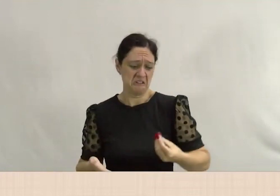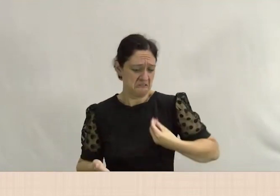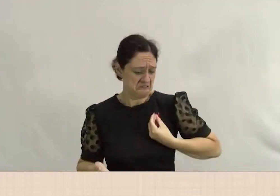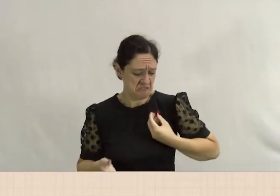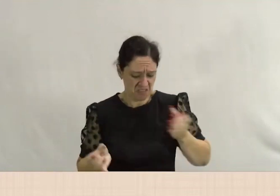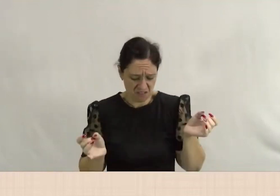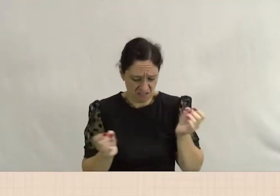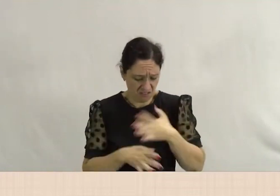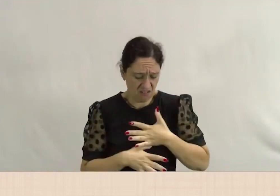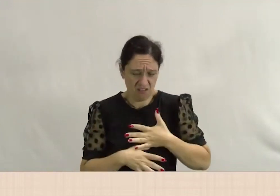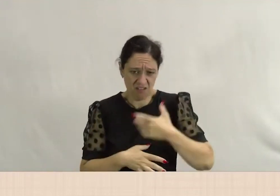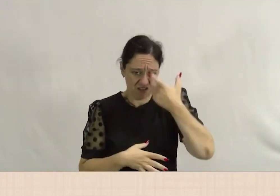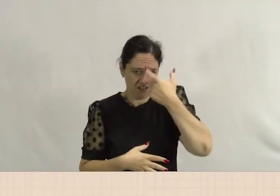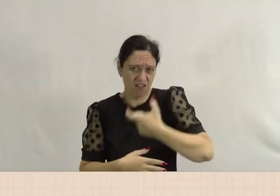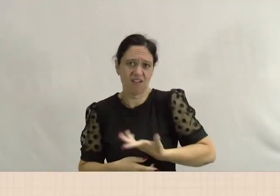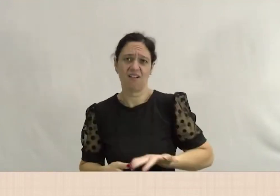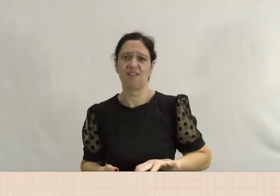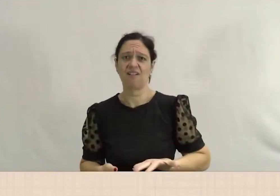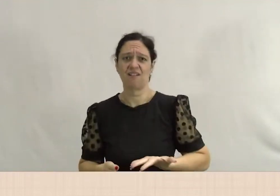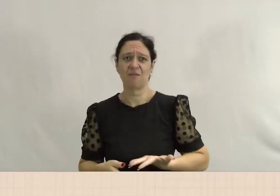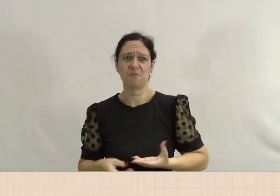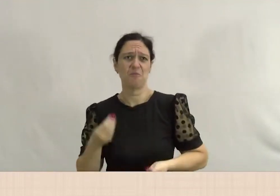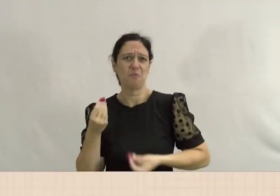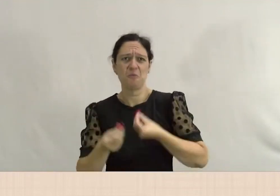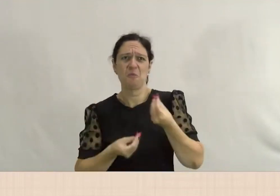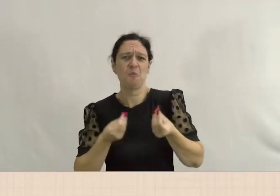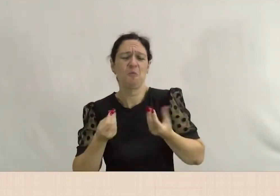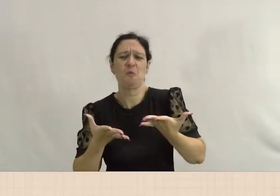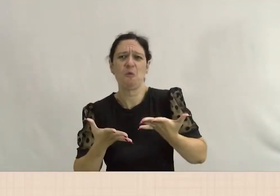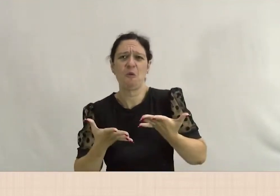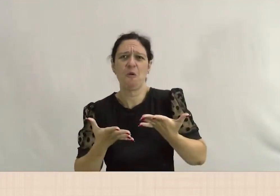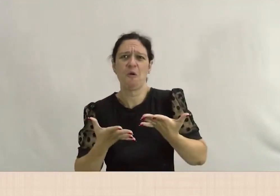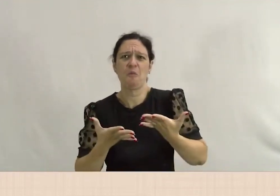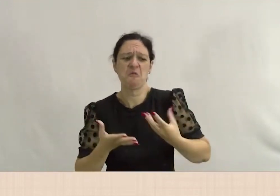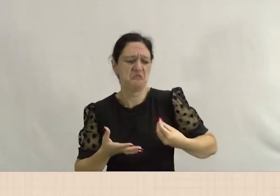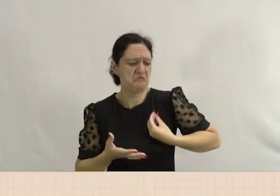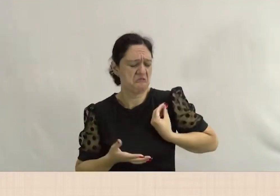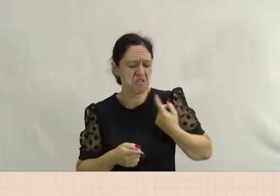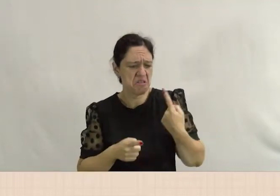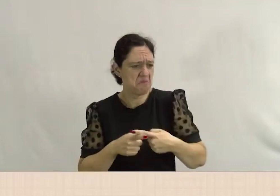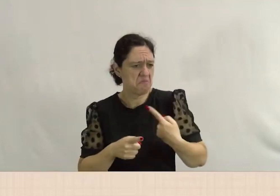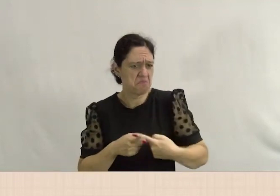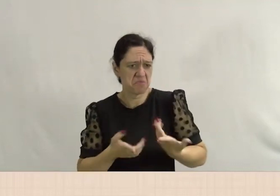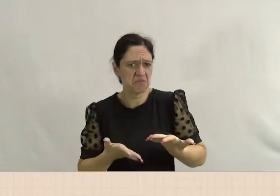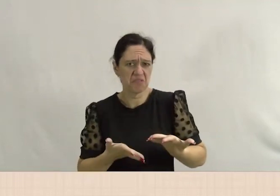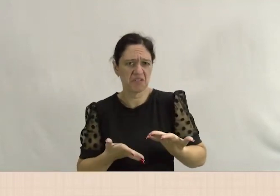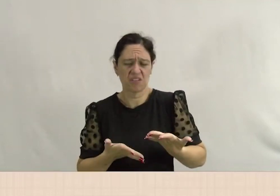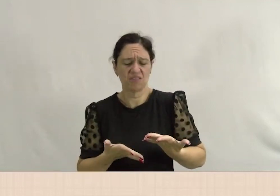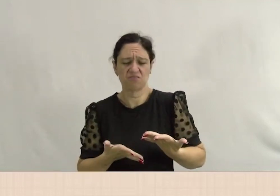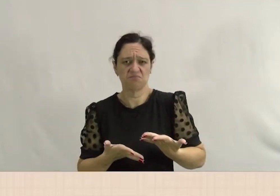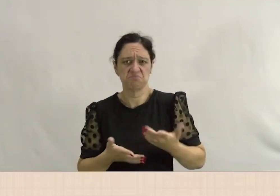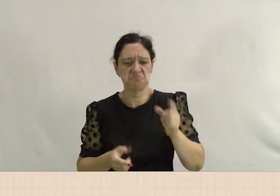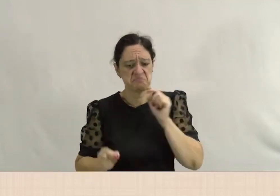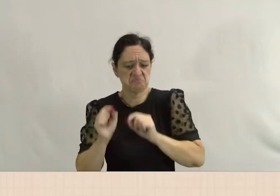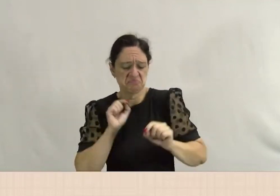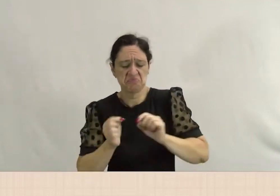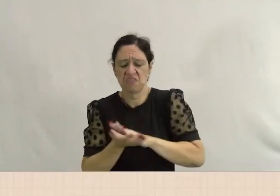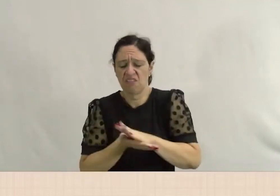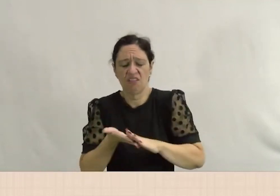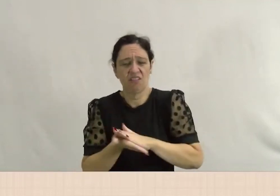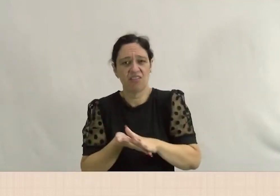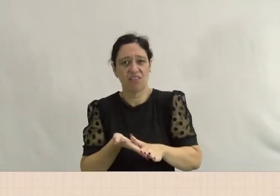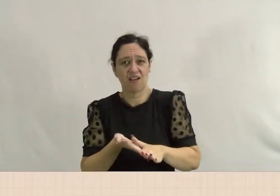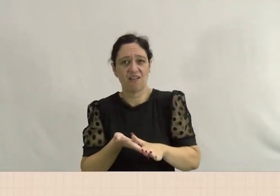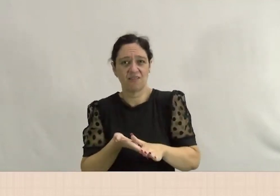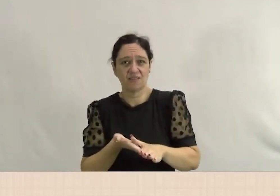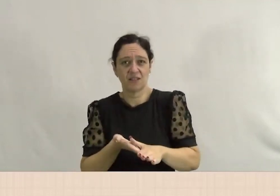vida. Eu não vejo mais por que eu viver. Não, chegou no fim.